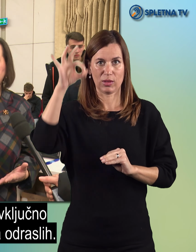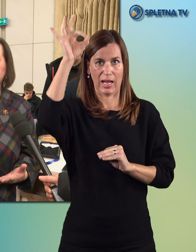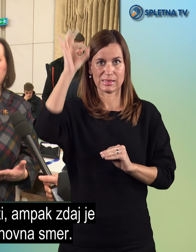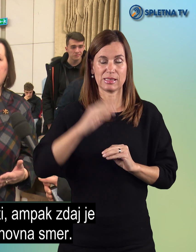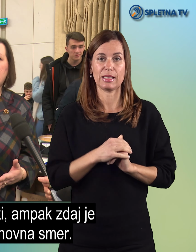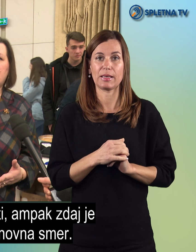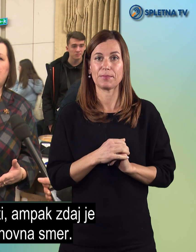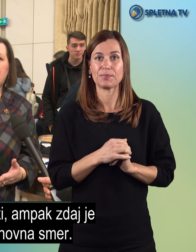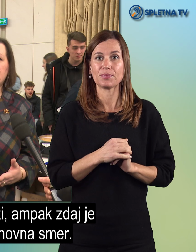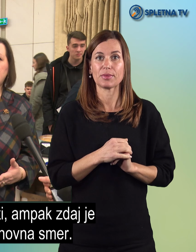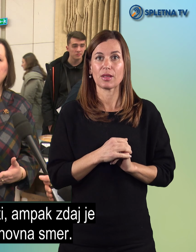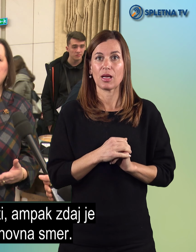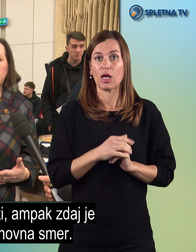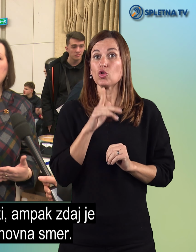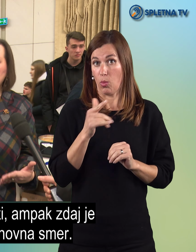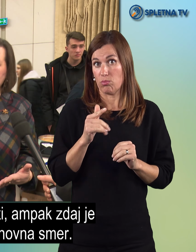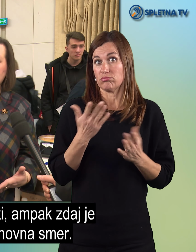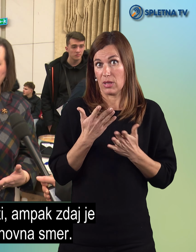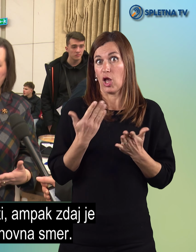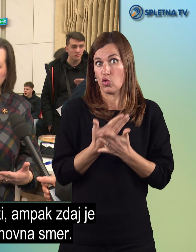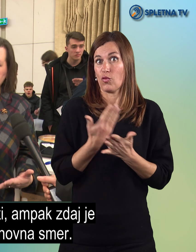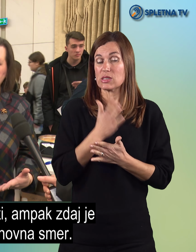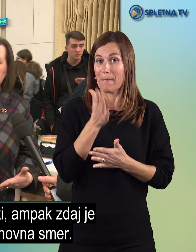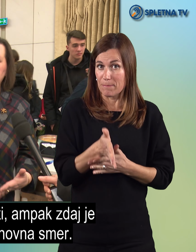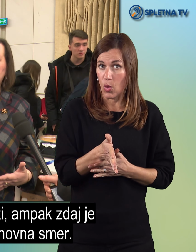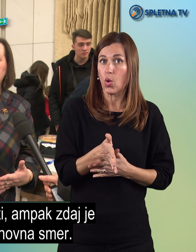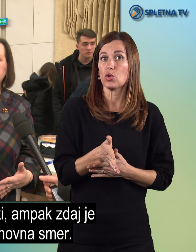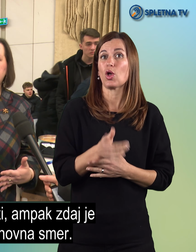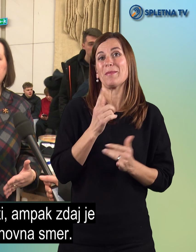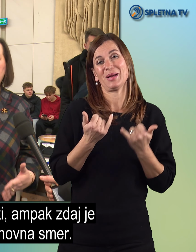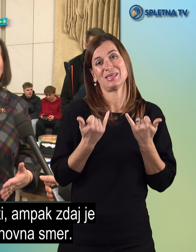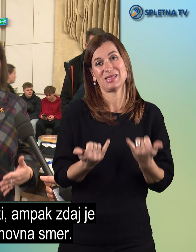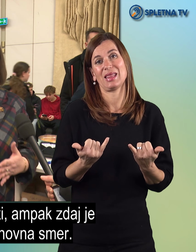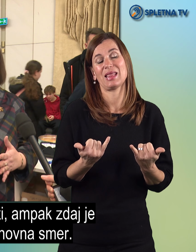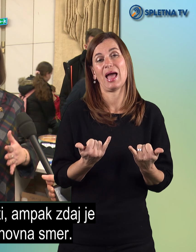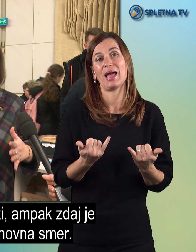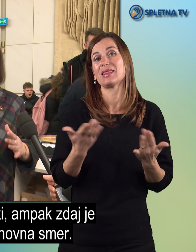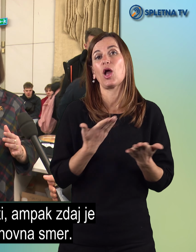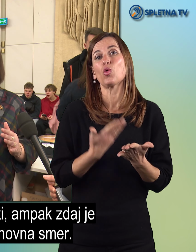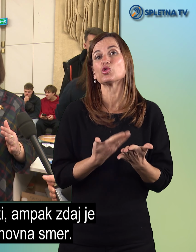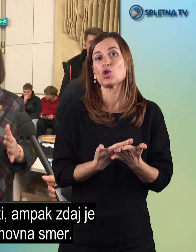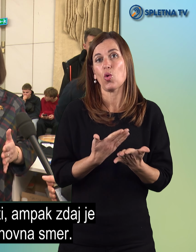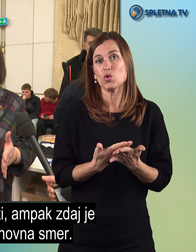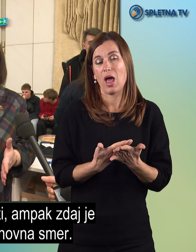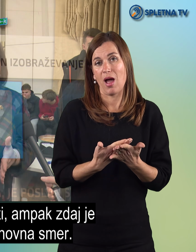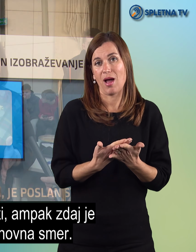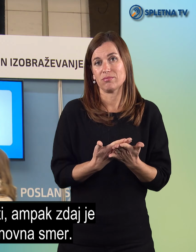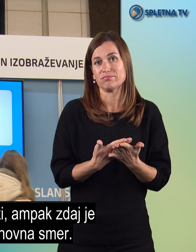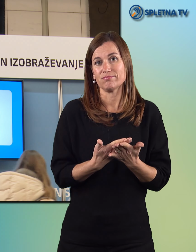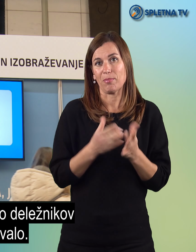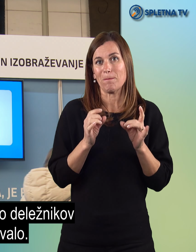odraslih. Tu bojo neke novosti, ampak zdaj je začrtana ena osnovna